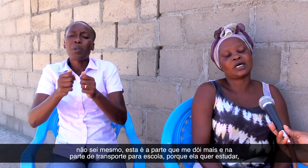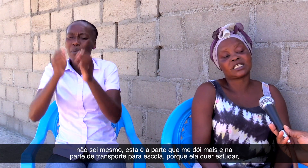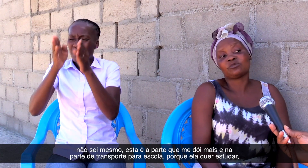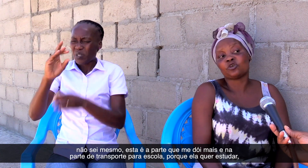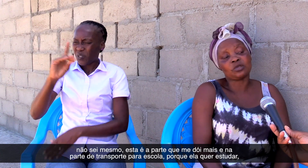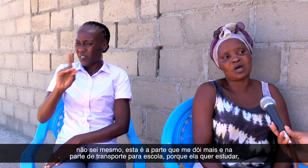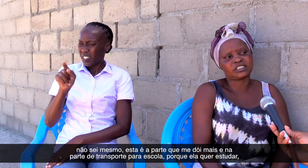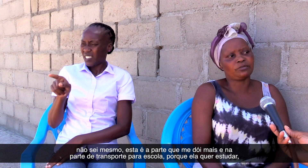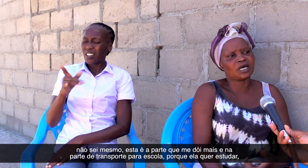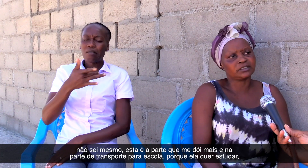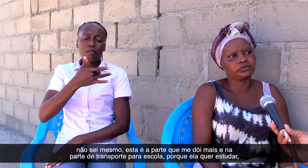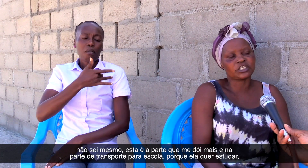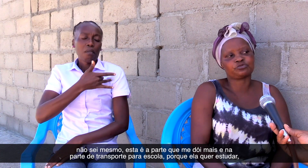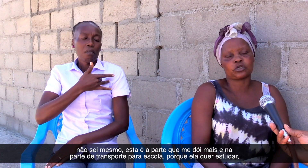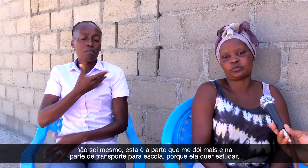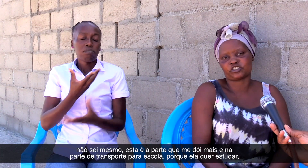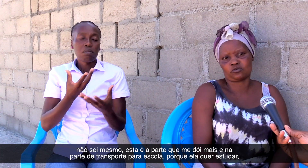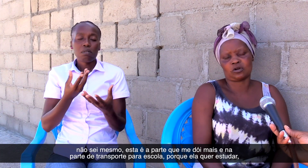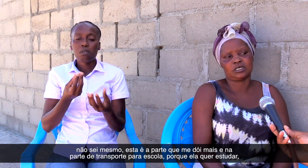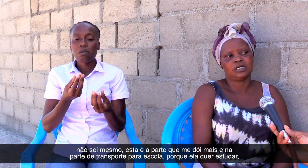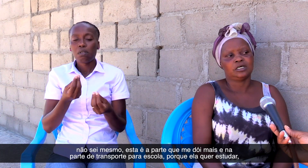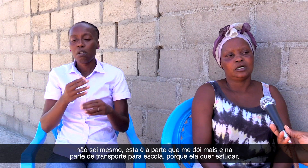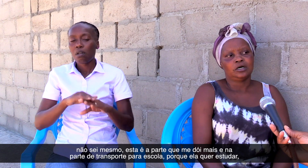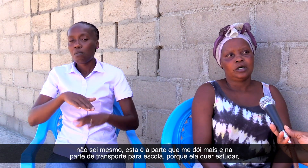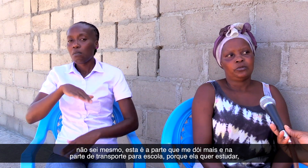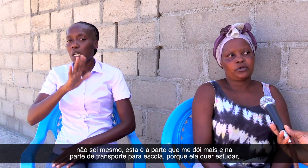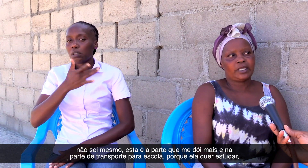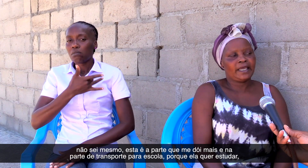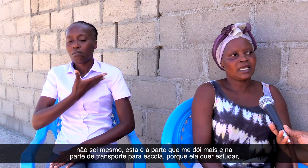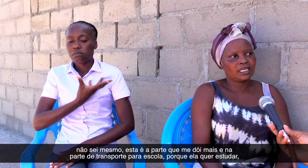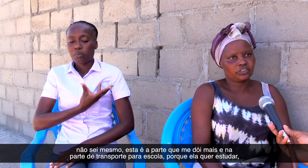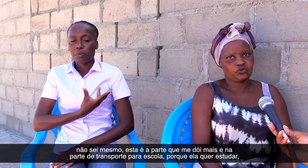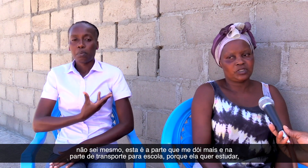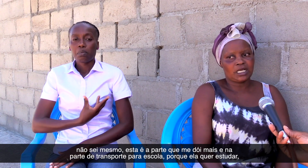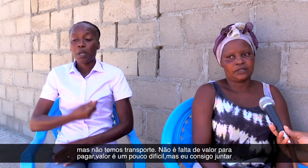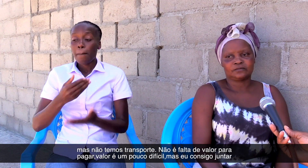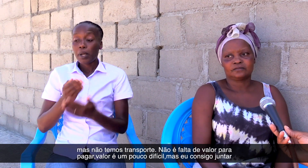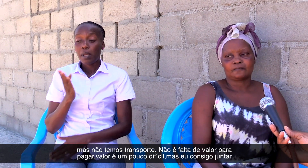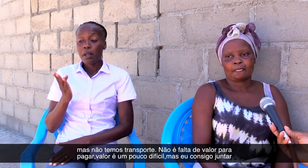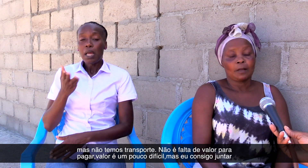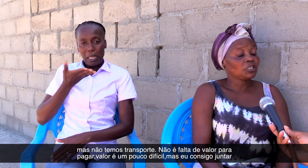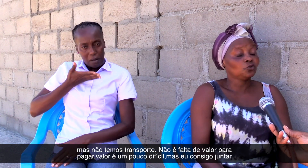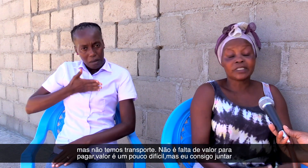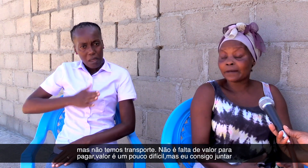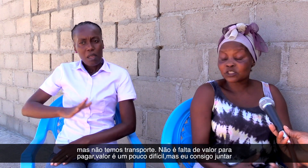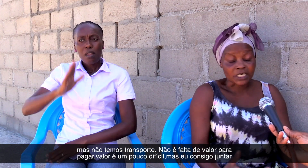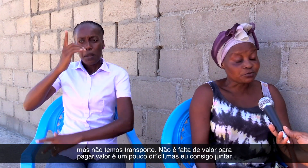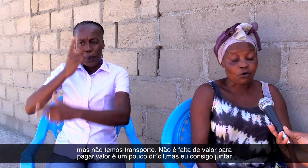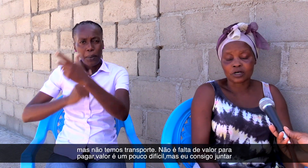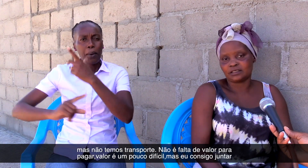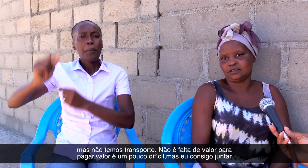essa é a parte que me dói mais, na parte do transporte para a escola. Porque ela quer estudar, mas não